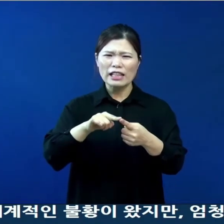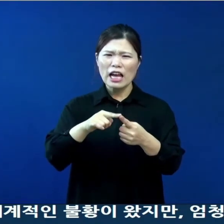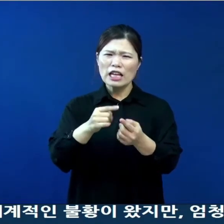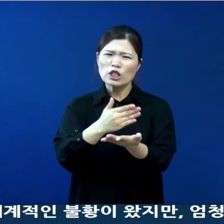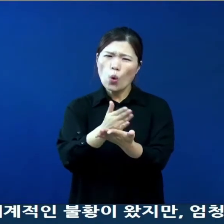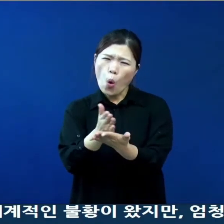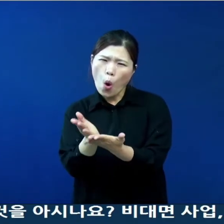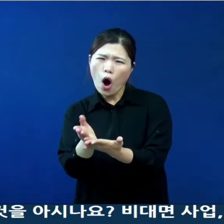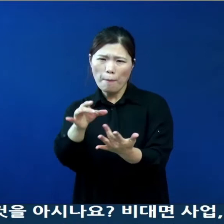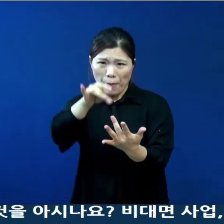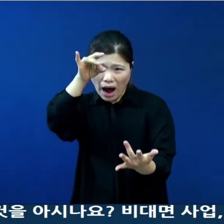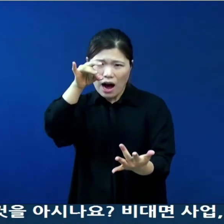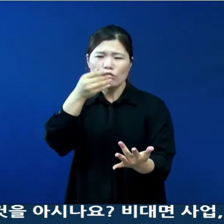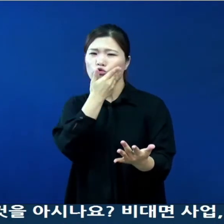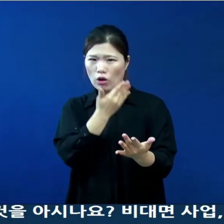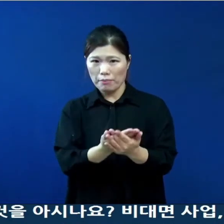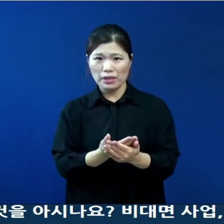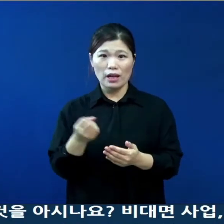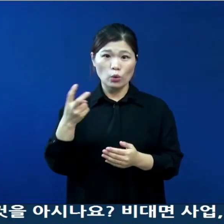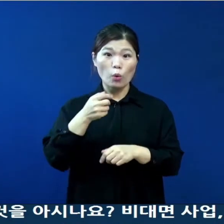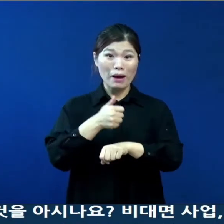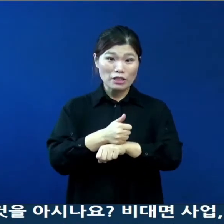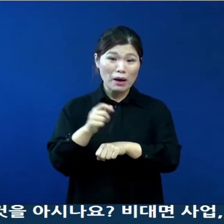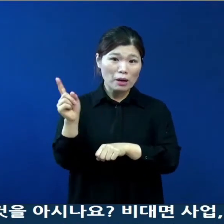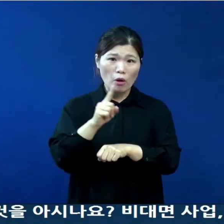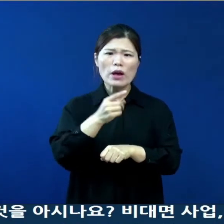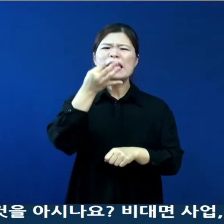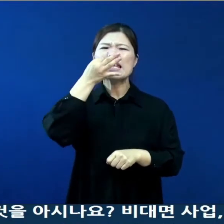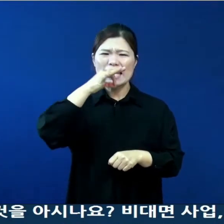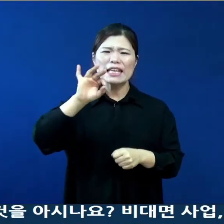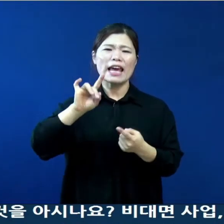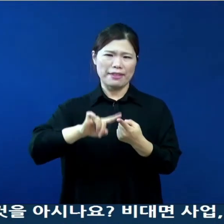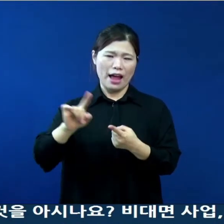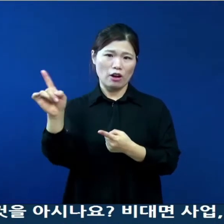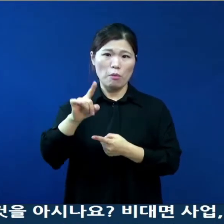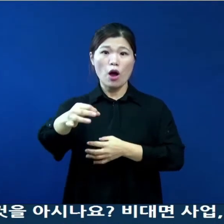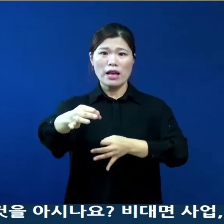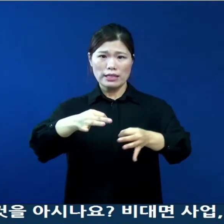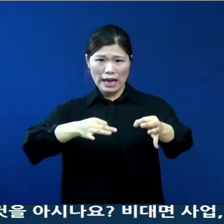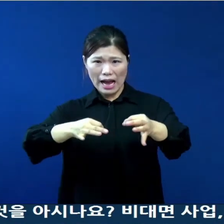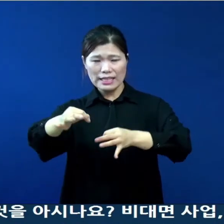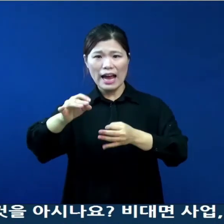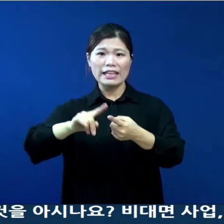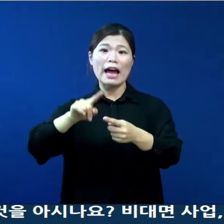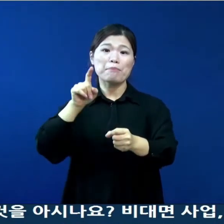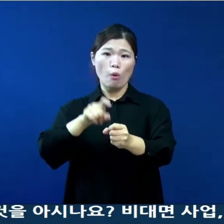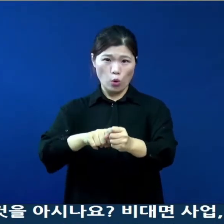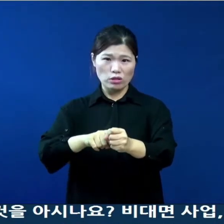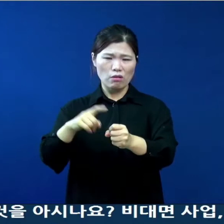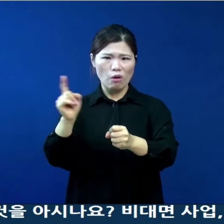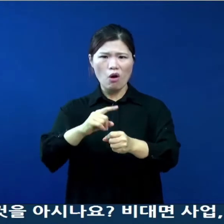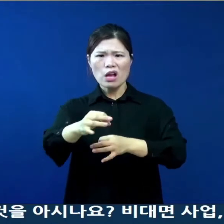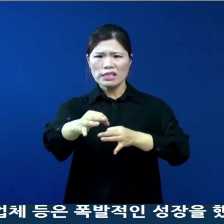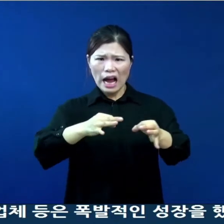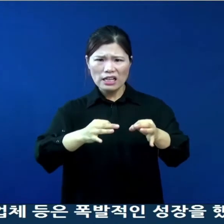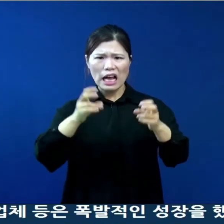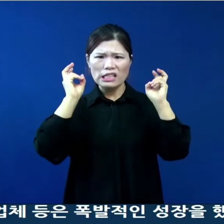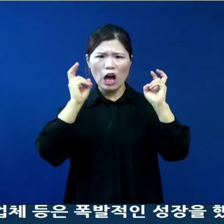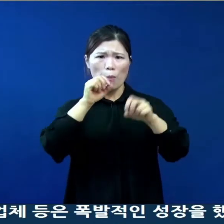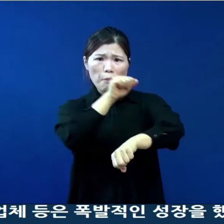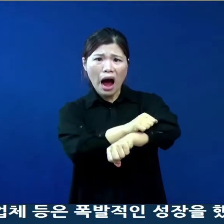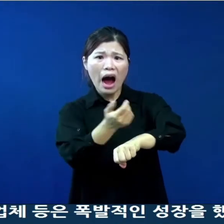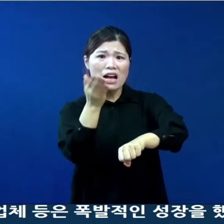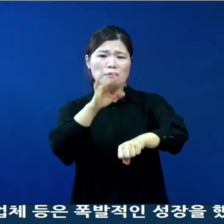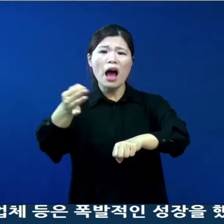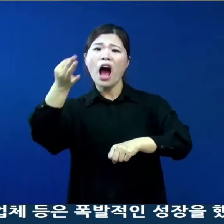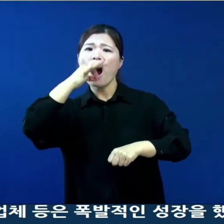사람은 이익을 본다라고 하는 장사와 사업의 본연의 목적에 충실했습니다. 아무리 사업을 잘하고 장사를 잘해도 이윤이